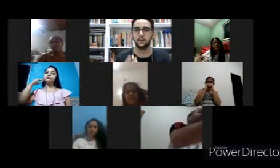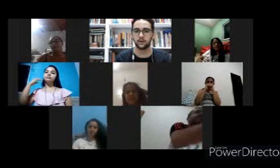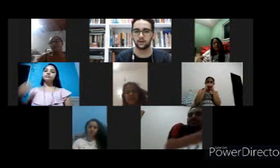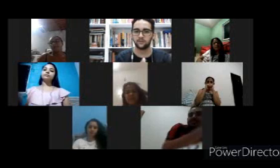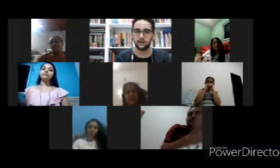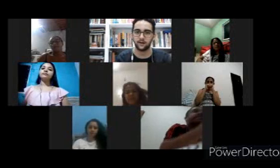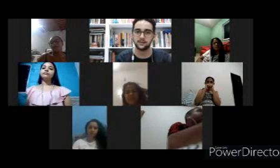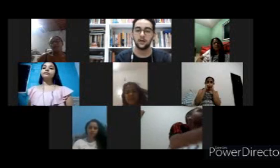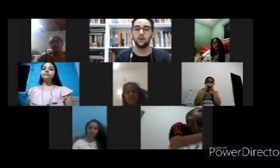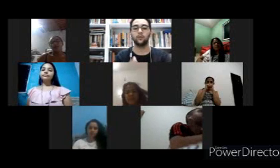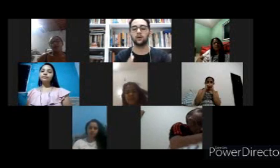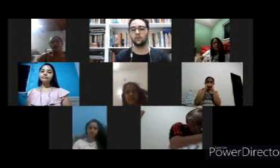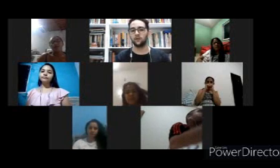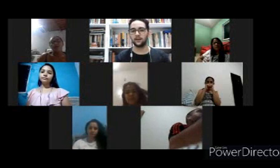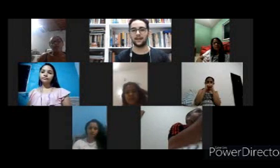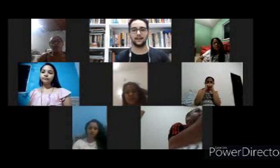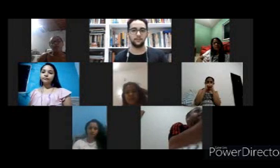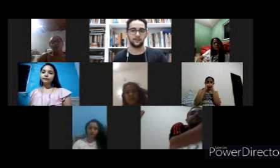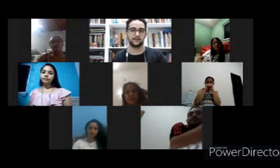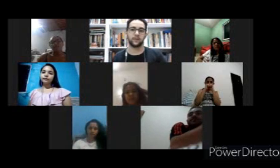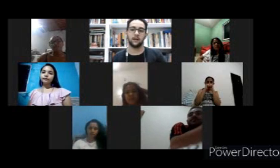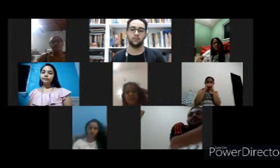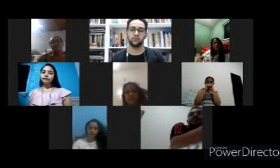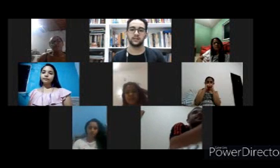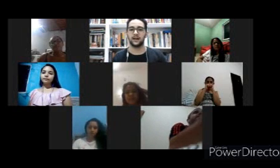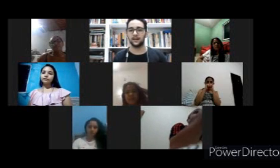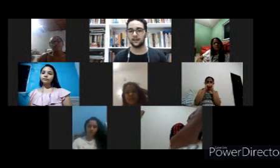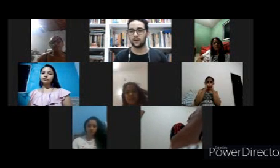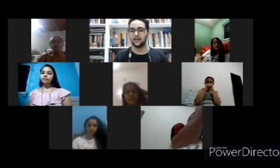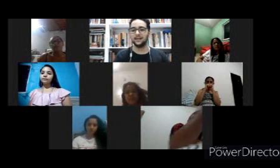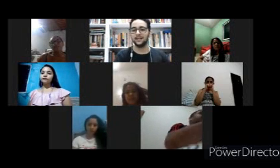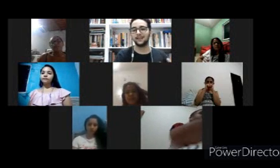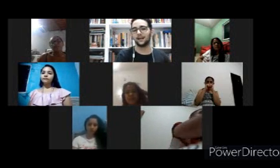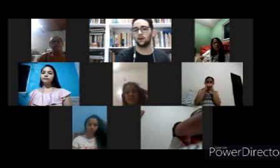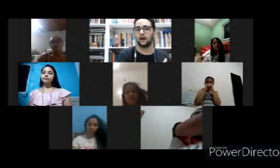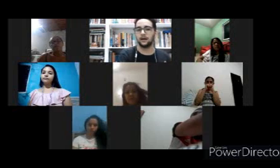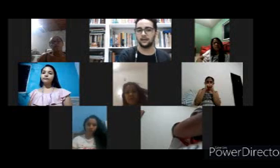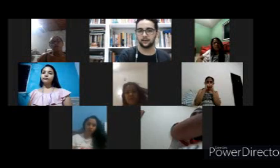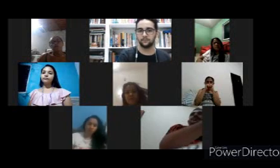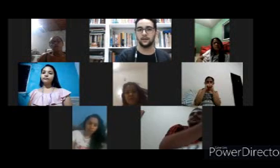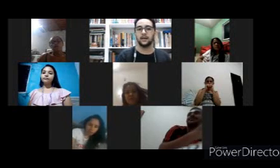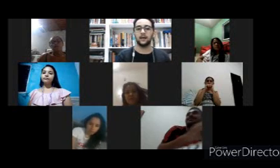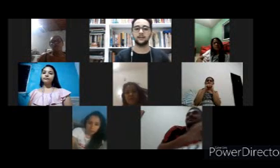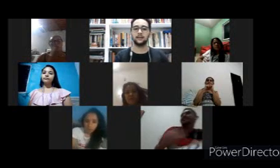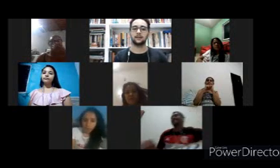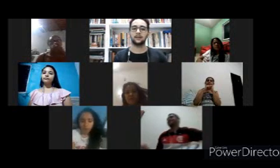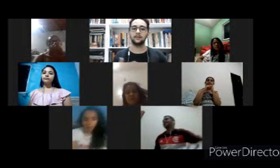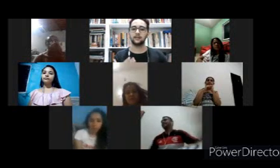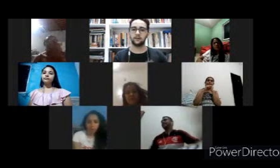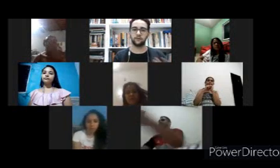o que ela faz, porque como eu falei, na Libras, a música ela não é literal a letra. Ela tenta